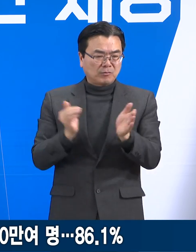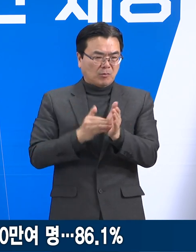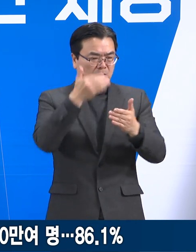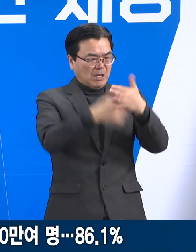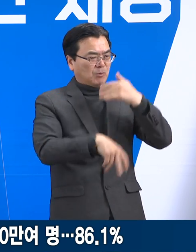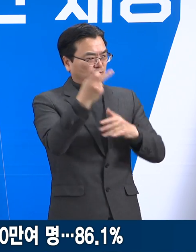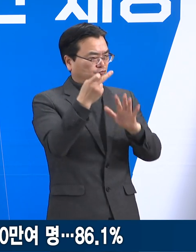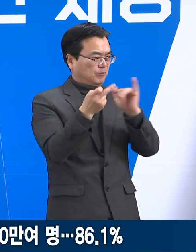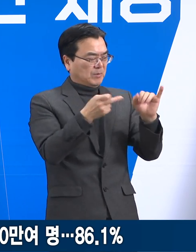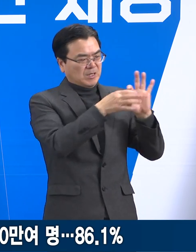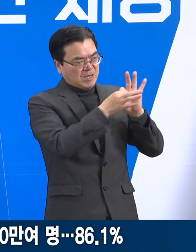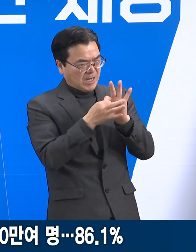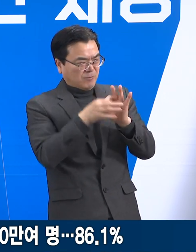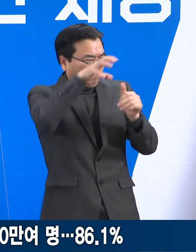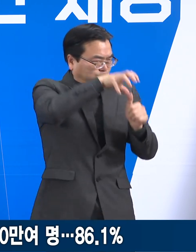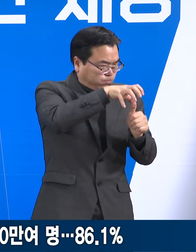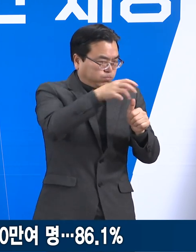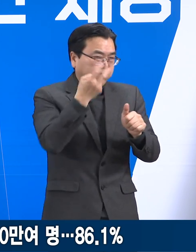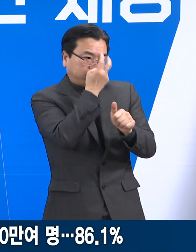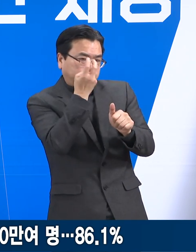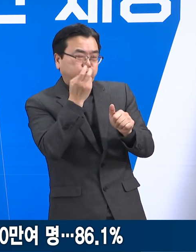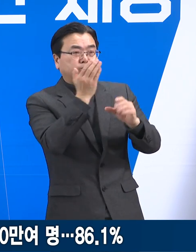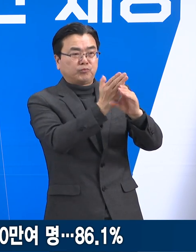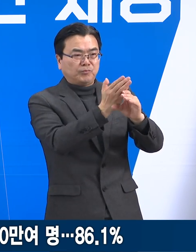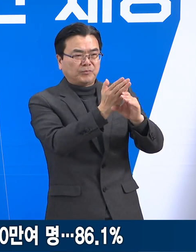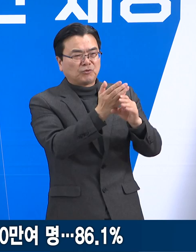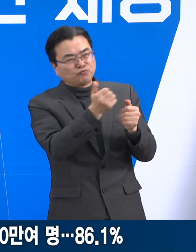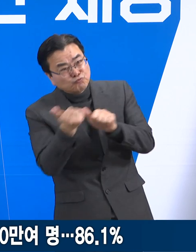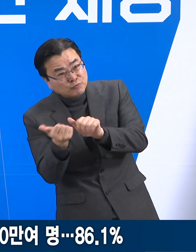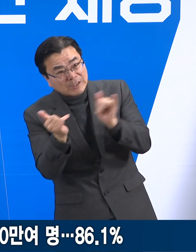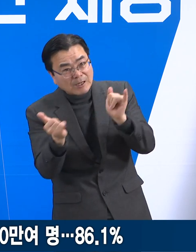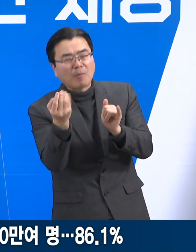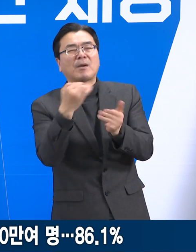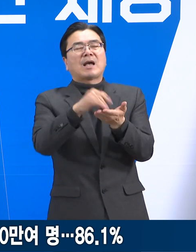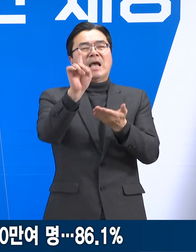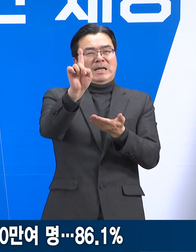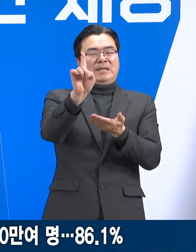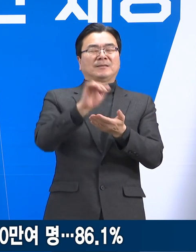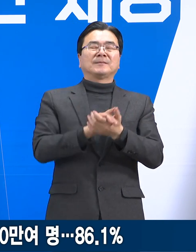12명은 아직 격리 및 치료 중입니다. 사망자는 1명 발생했습니다.